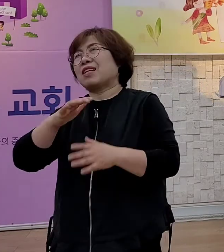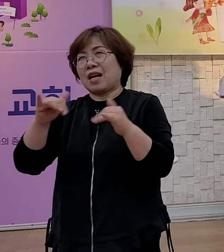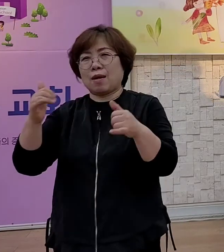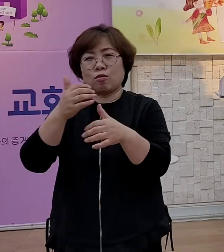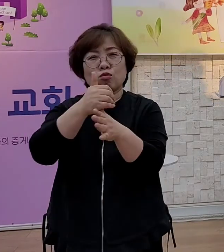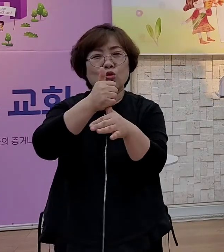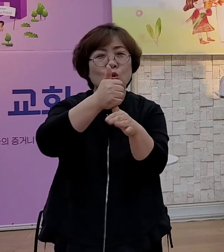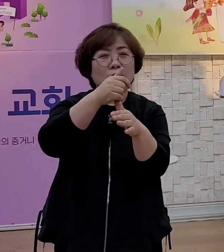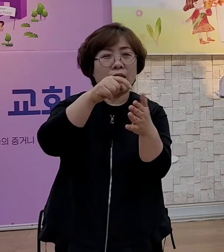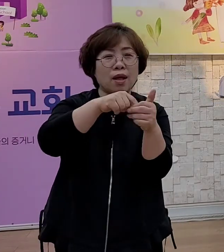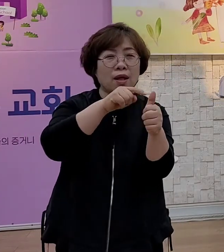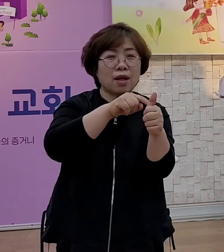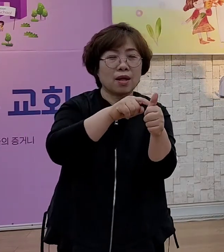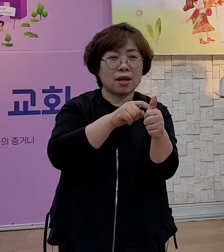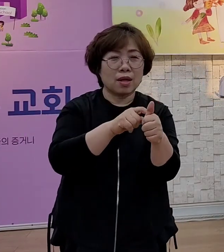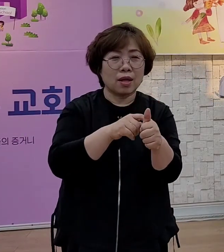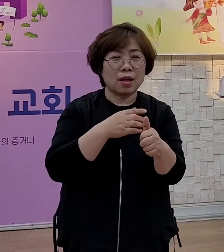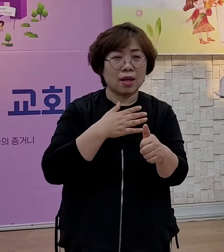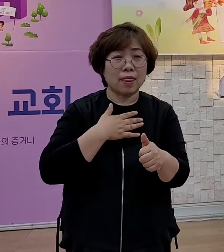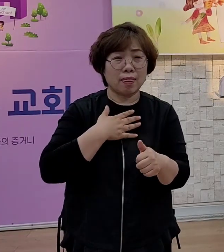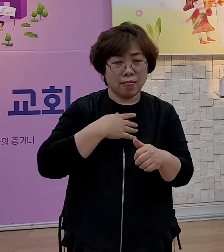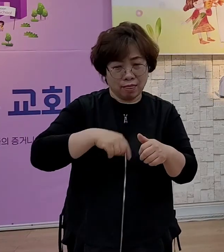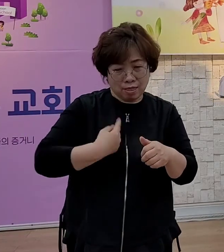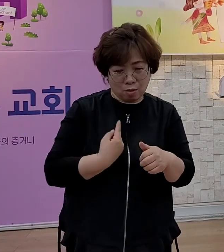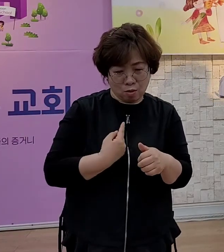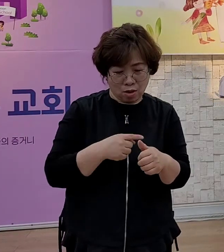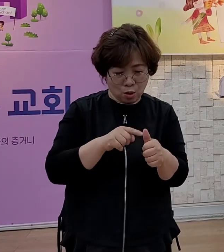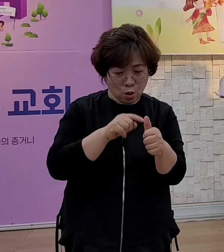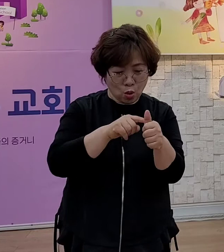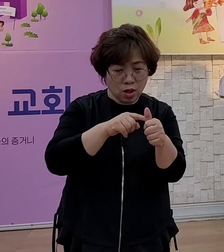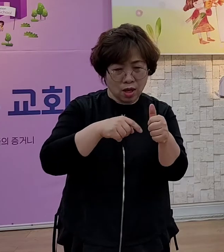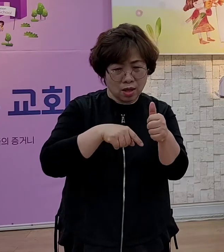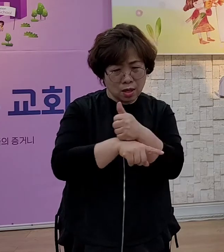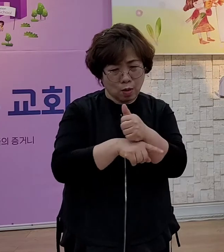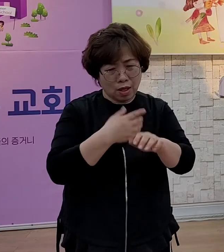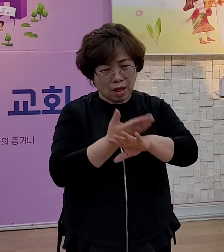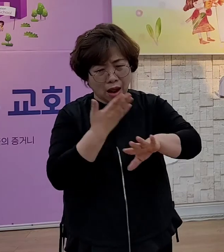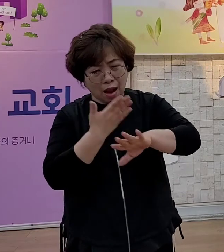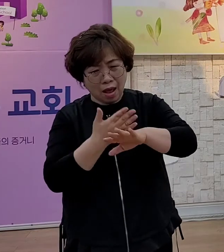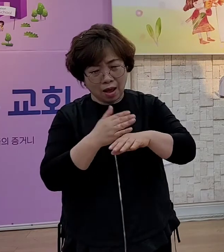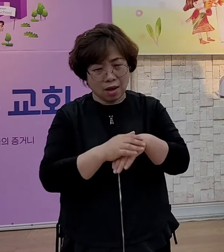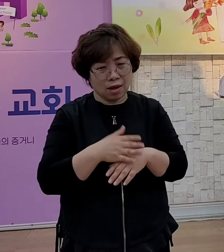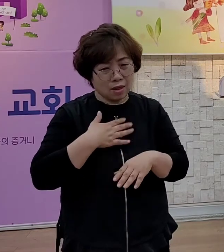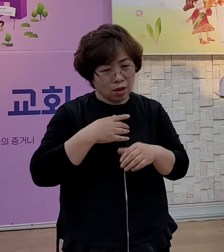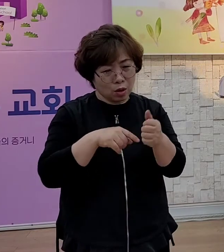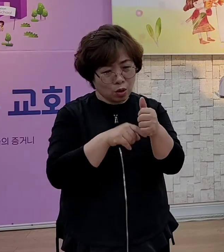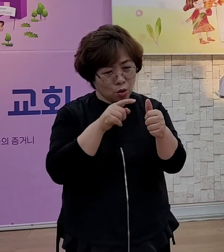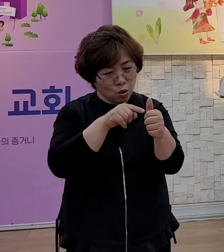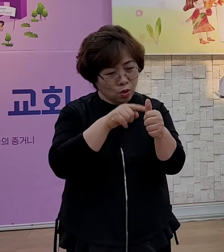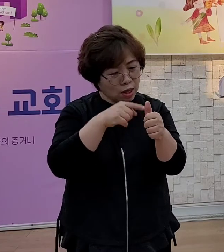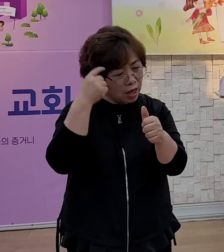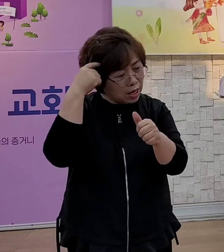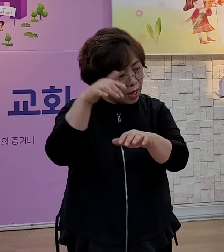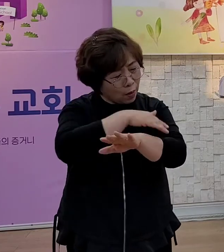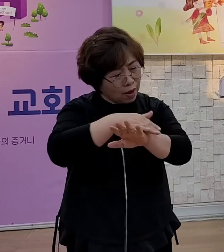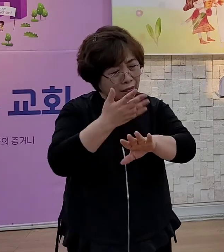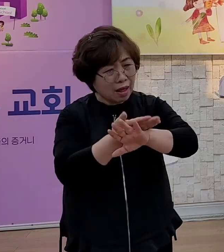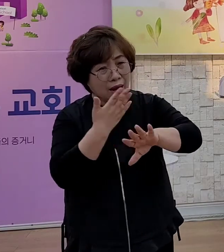모든 일이 자기의 뜻과 다르게 돌아갔어요. 내가 생각했던 계획과 다르게. 니네로 가라